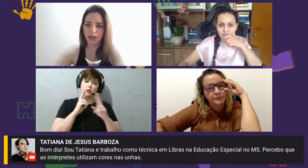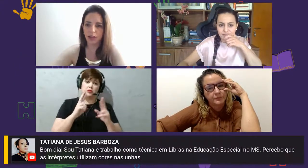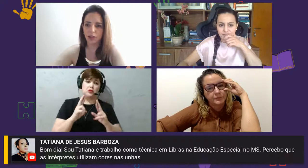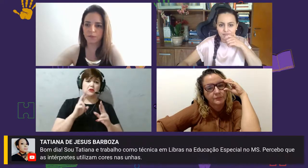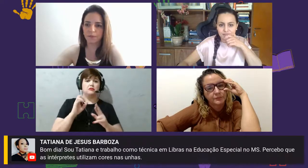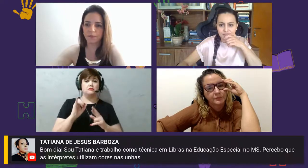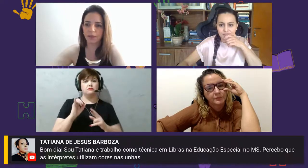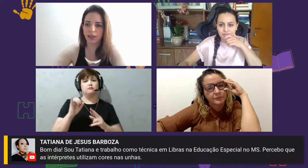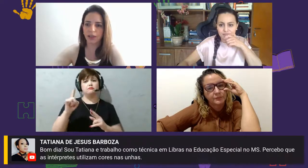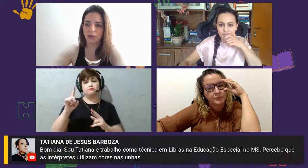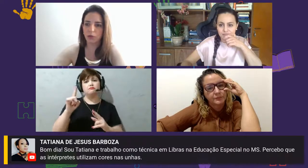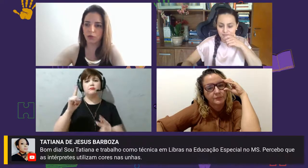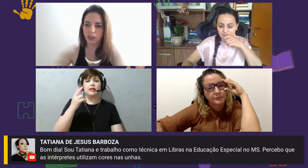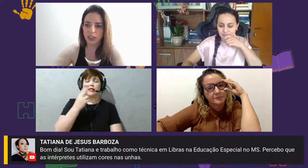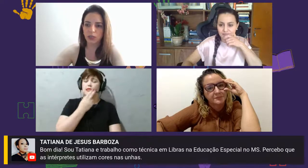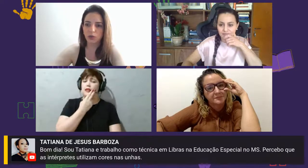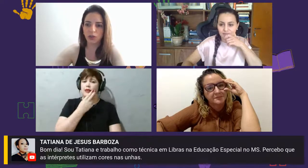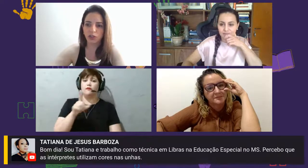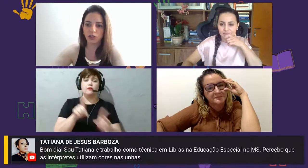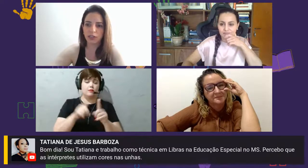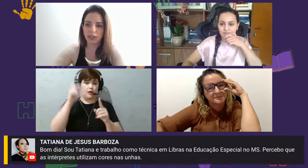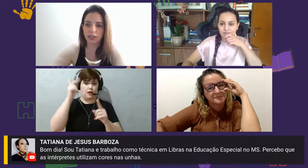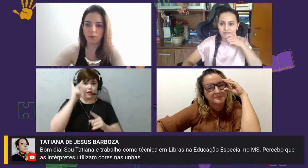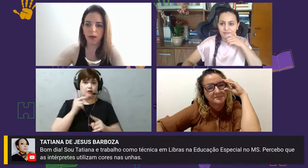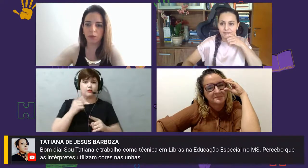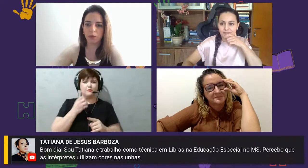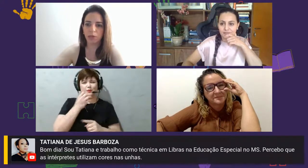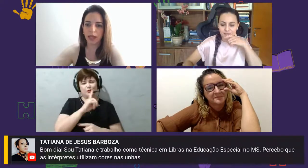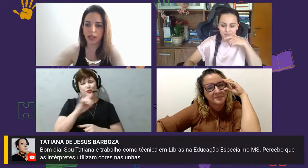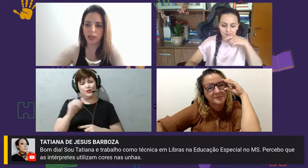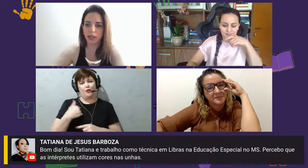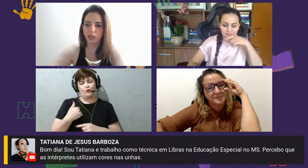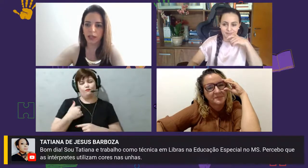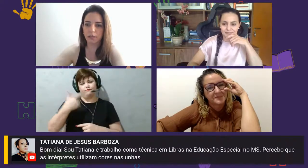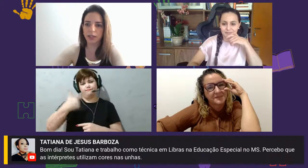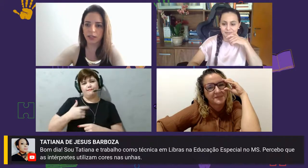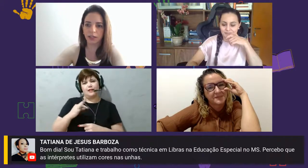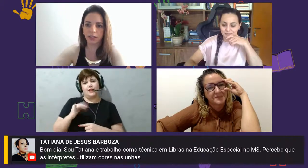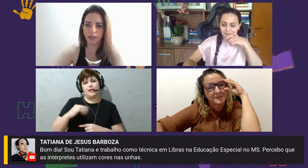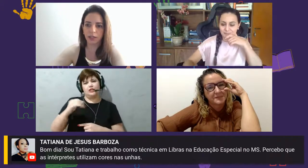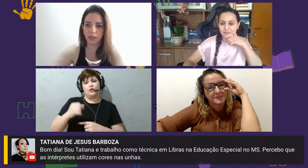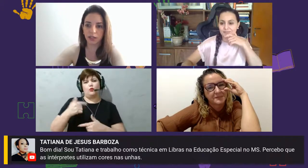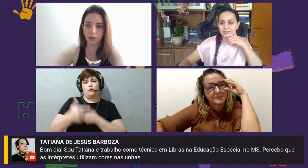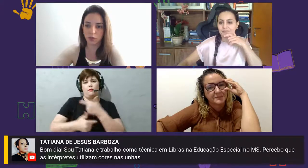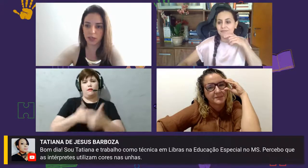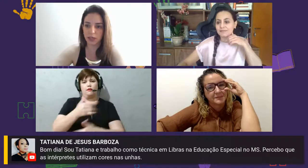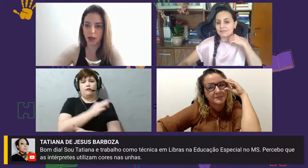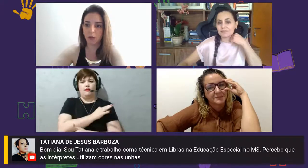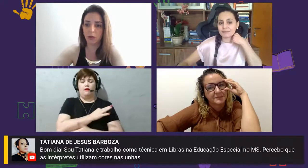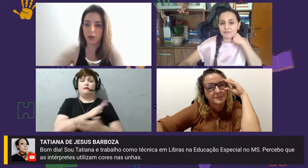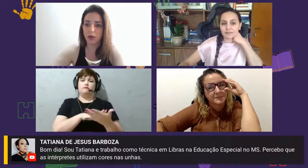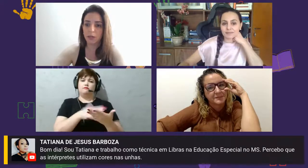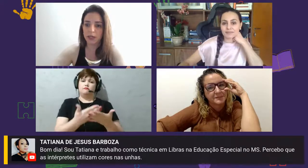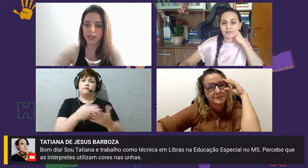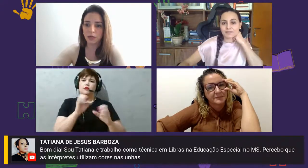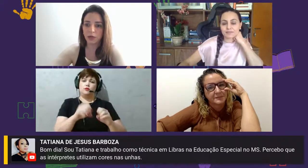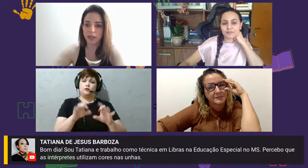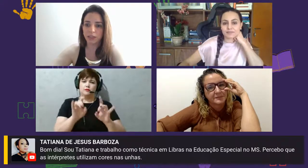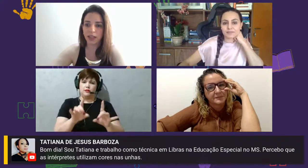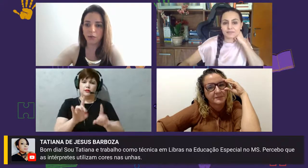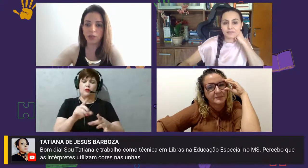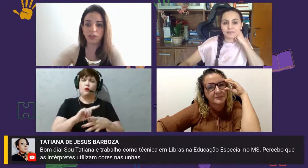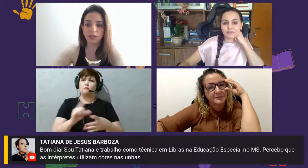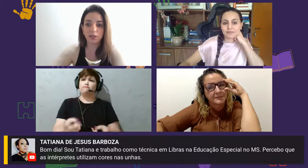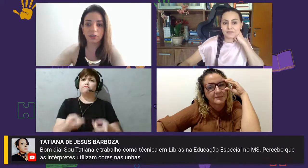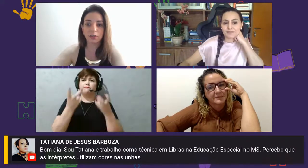Neiva e Kátia. Bom dia, sou Tatiana e trabalho como técnica de Libras na educação especial. Percebo